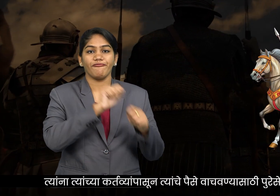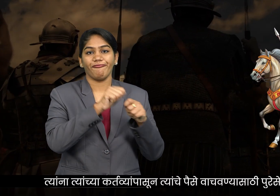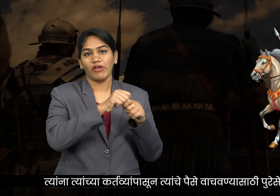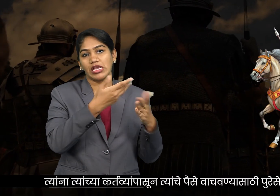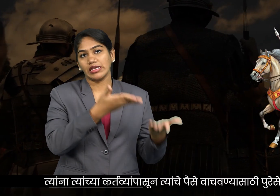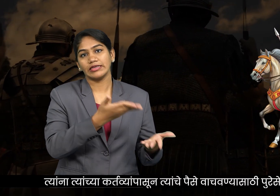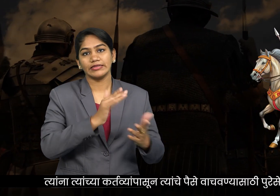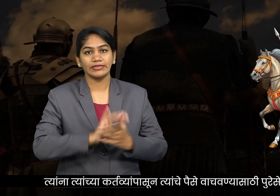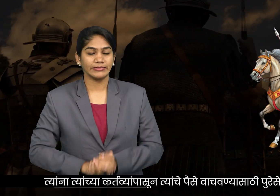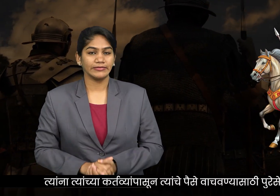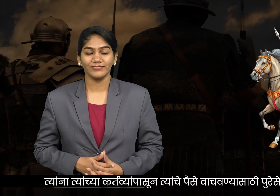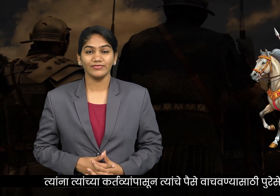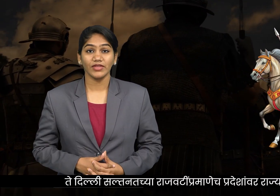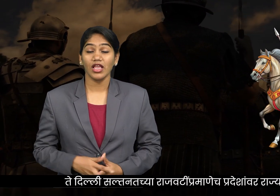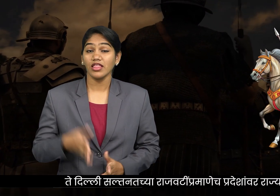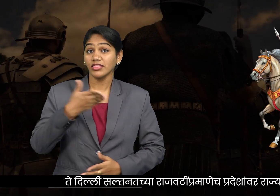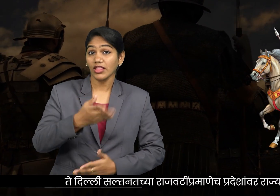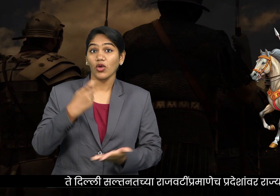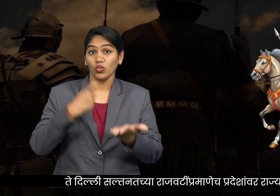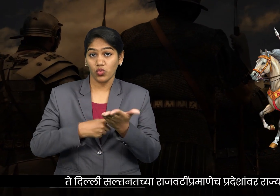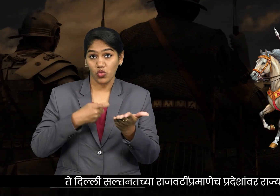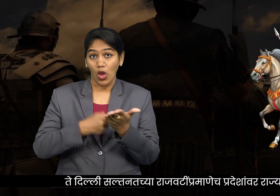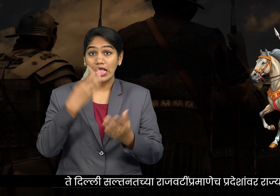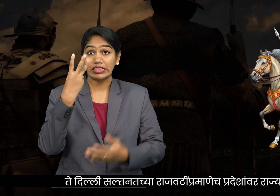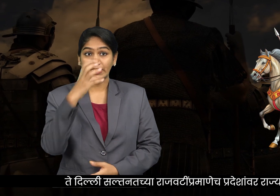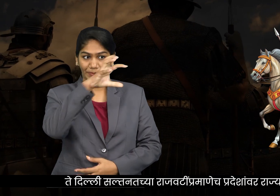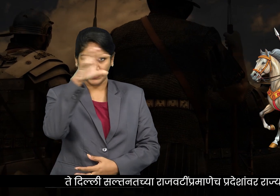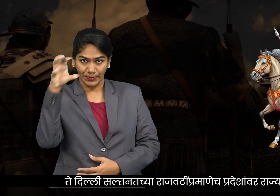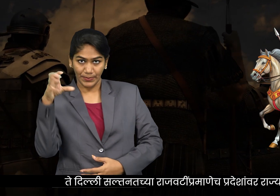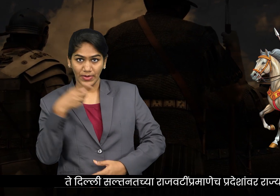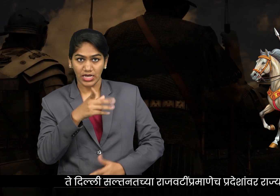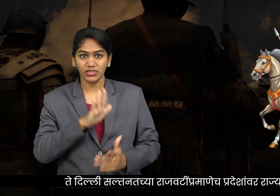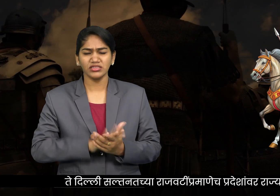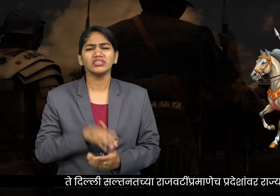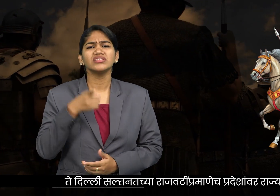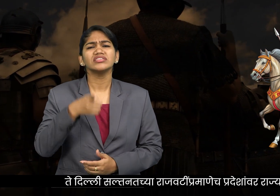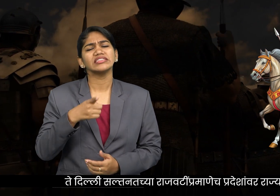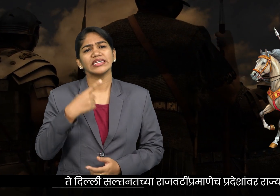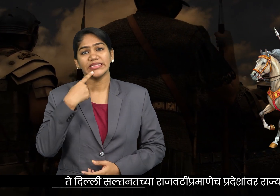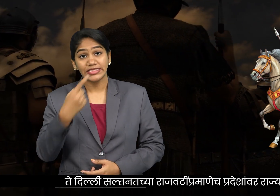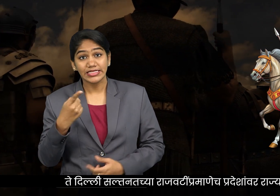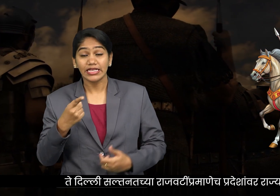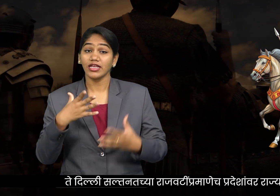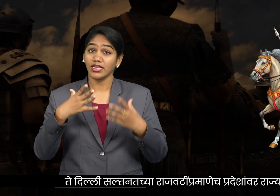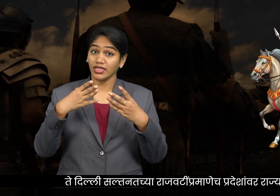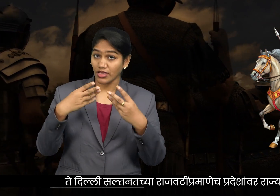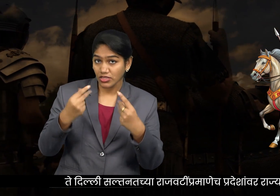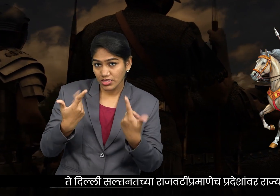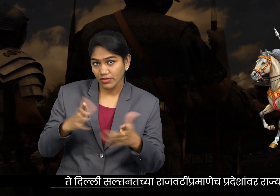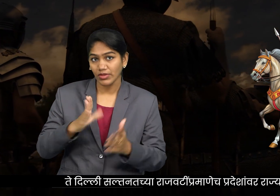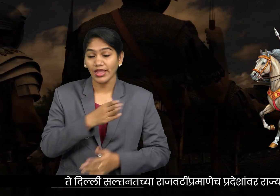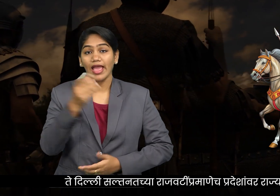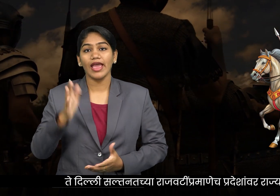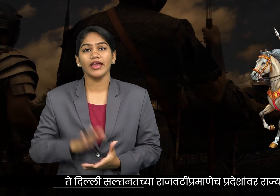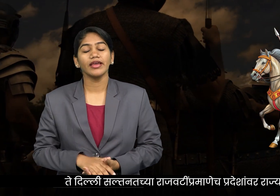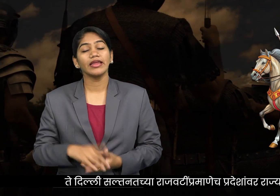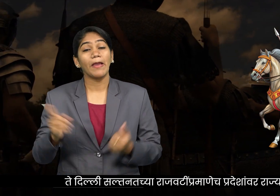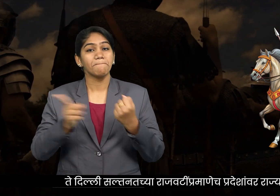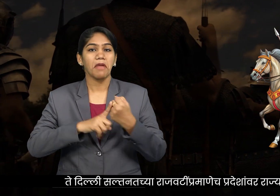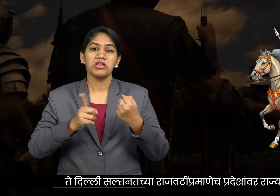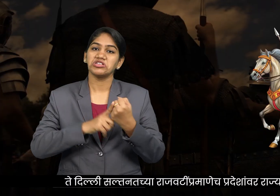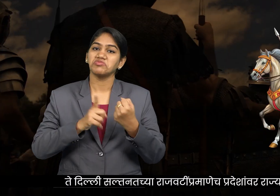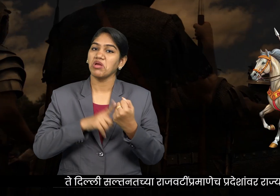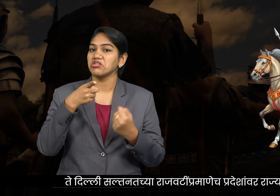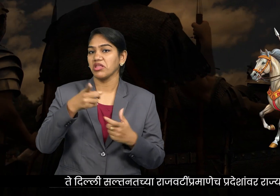सैनिक हवे होते. ते दिल्ली सल्तनताच्या राजवटीप्रमाणेच